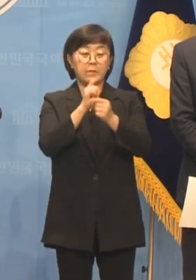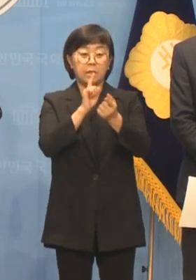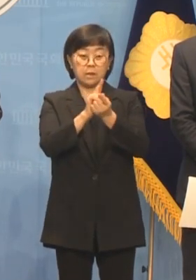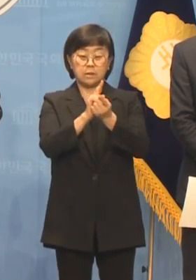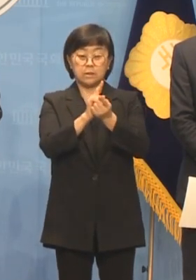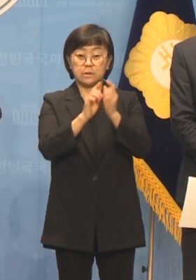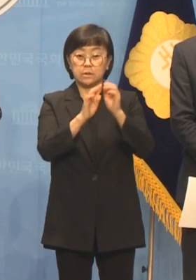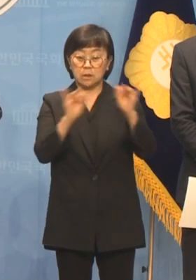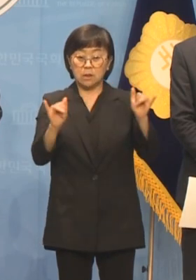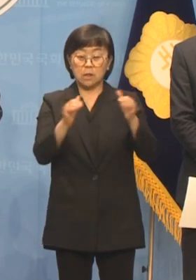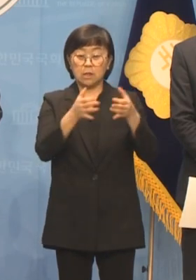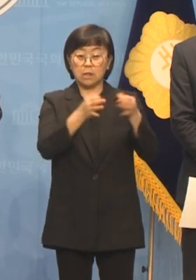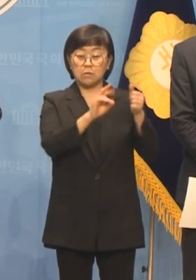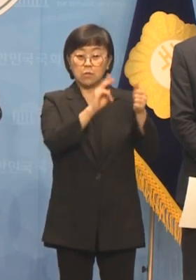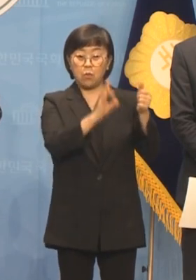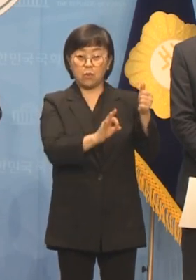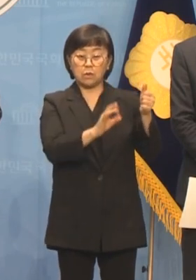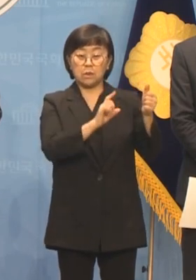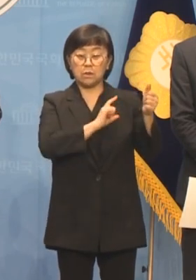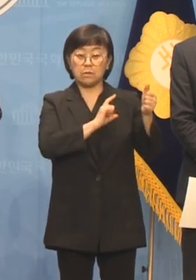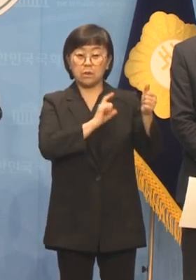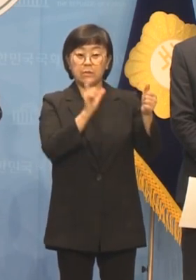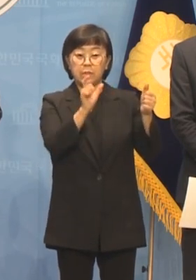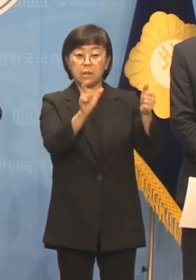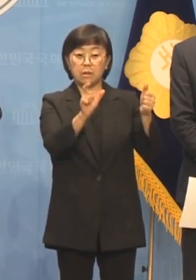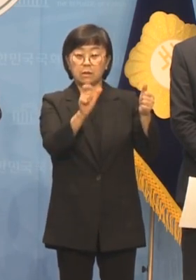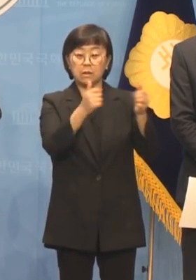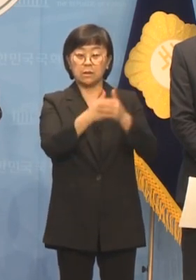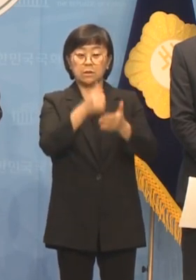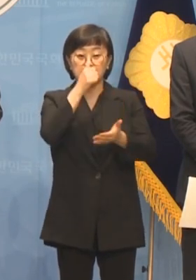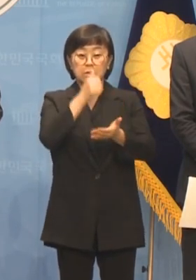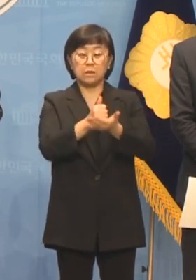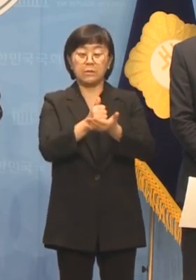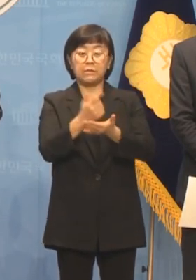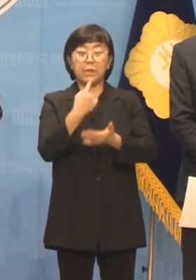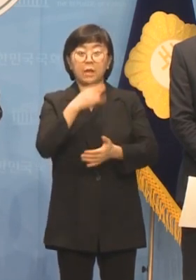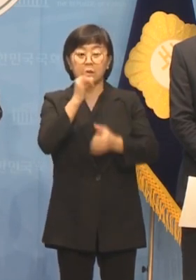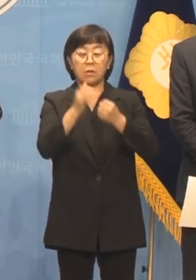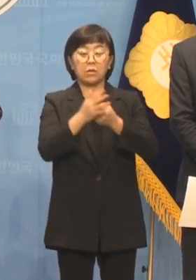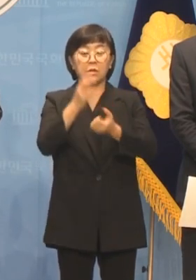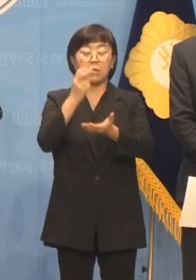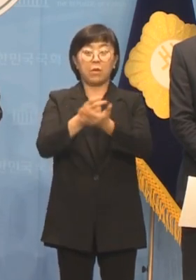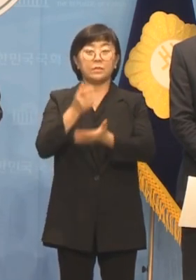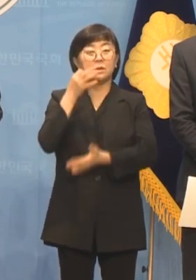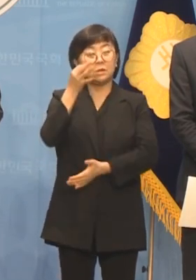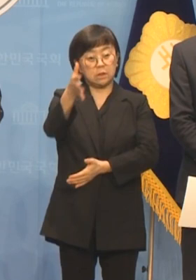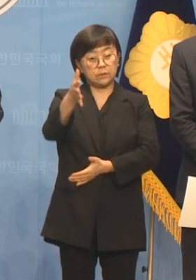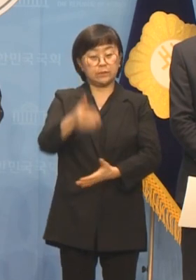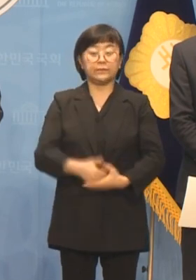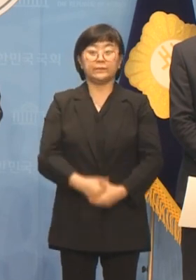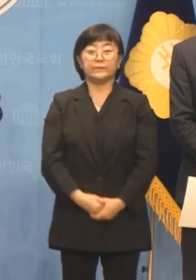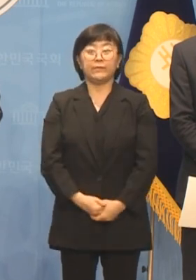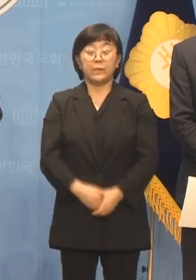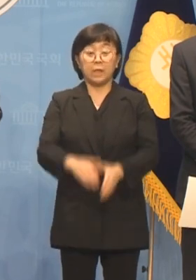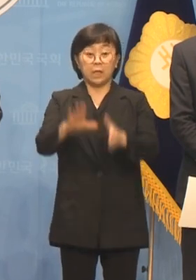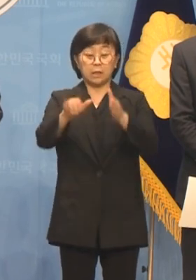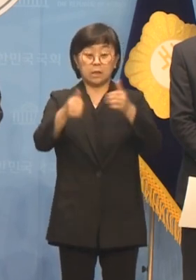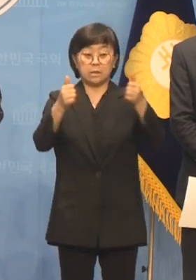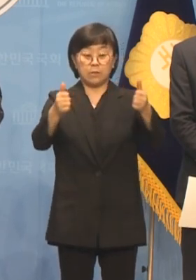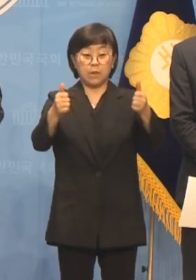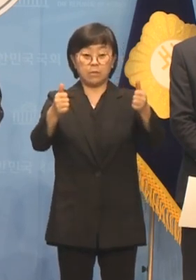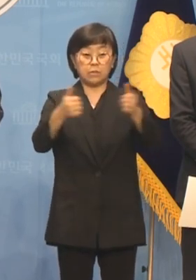사람의 김용 이름을 임의로 기재해 넣는 우를 범하였고 그것을 법정에서 제시하였다. 당시